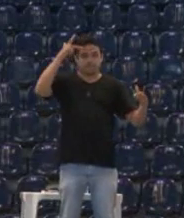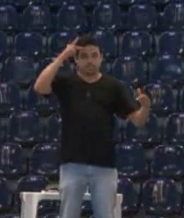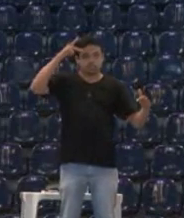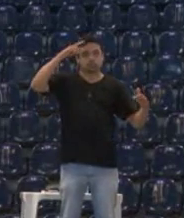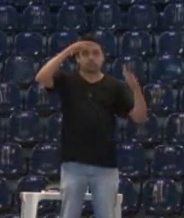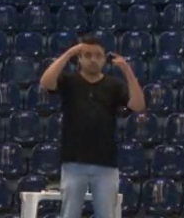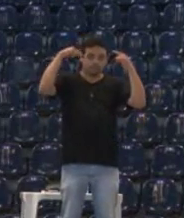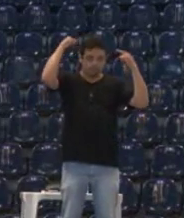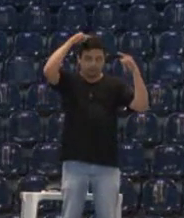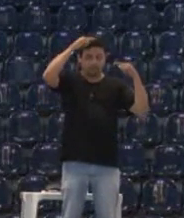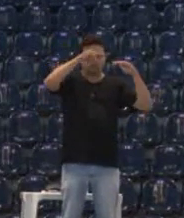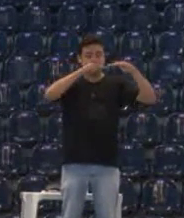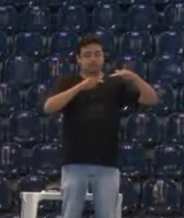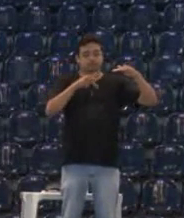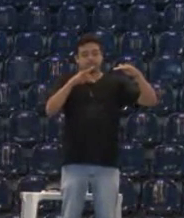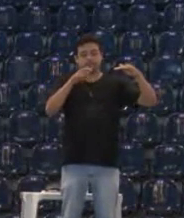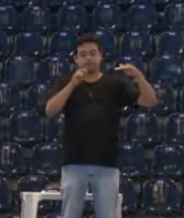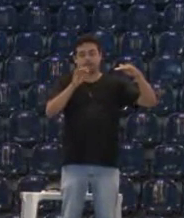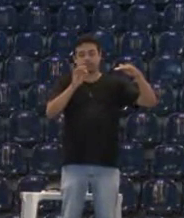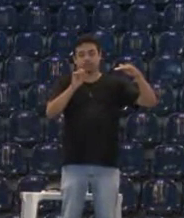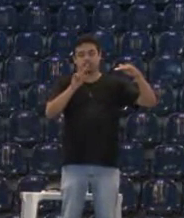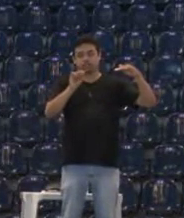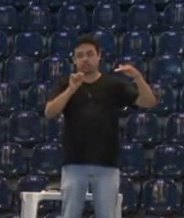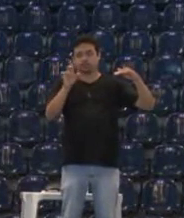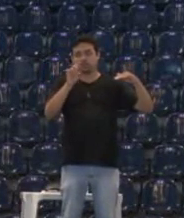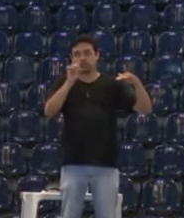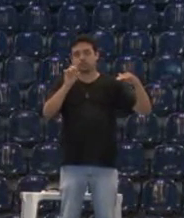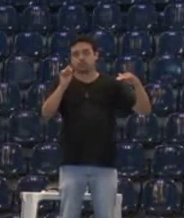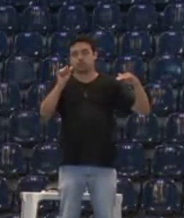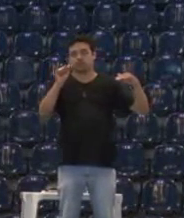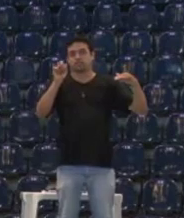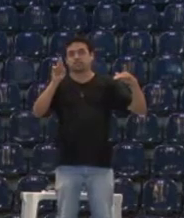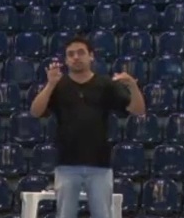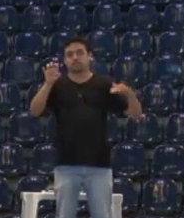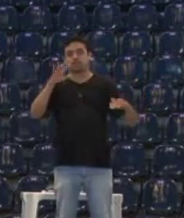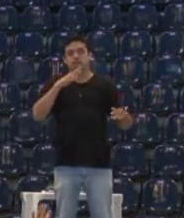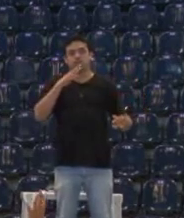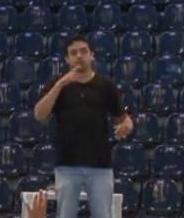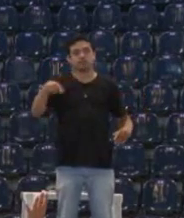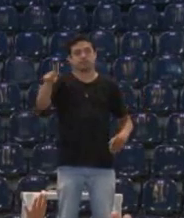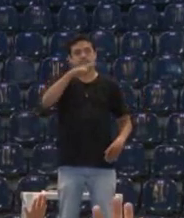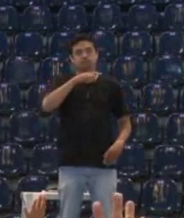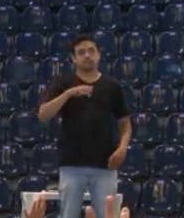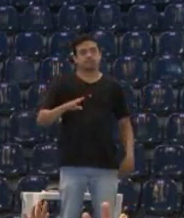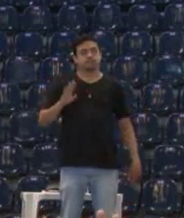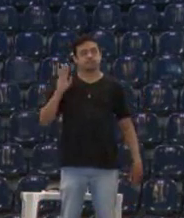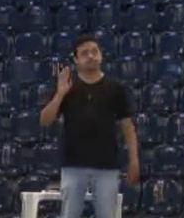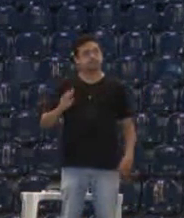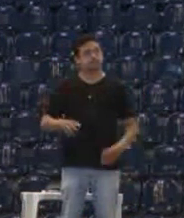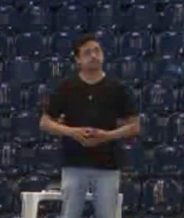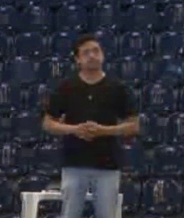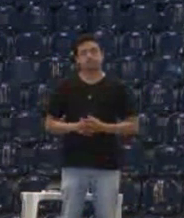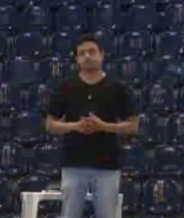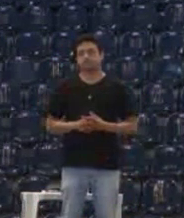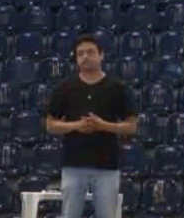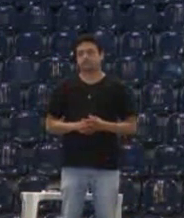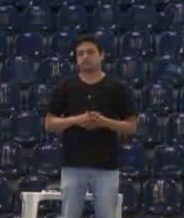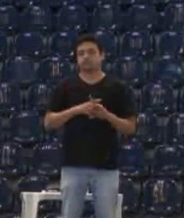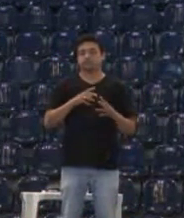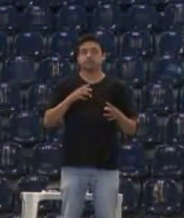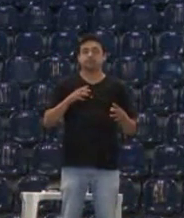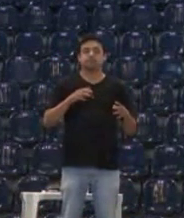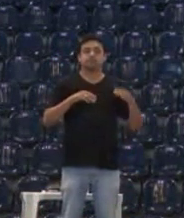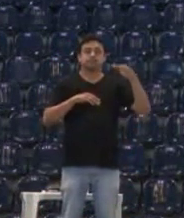assaré por exemplo quem conhece patativa do assaré patativa do